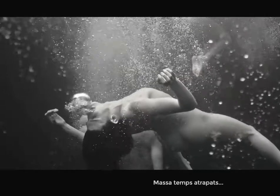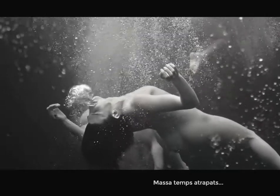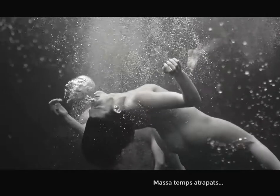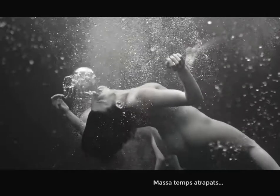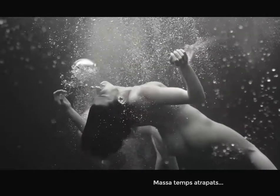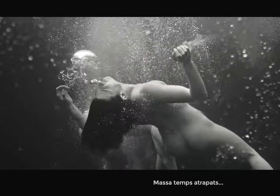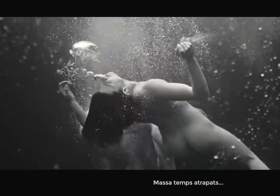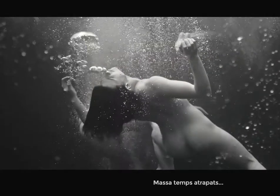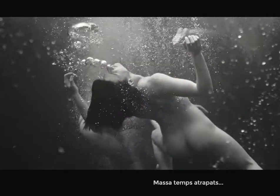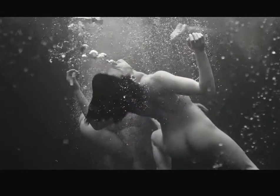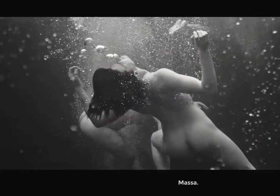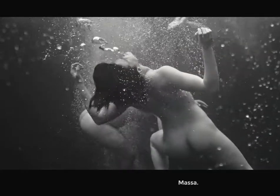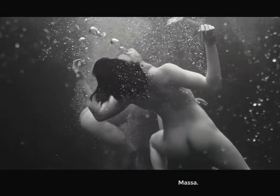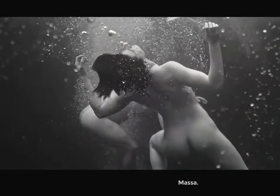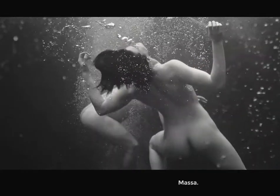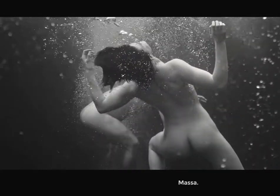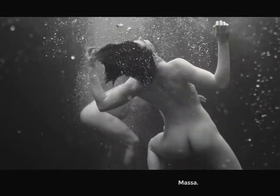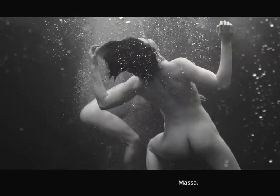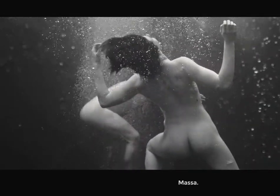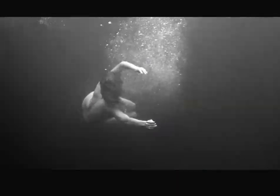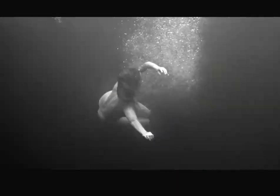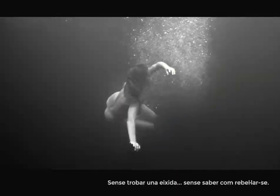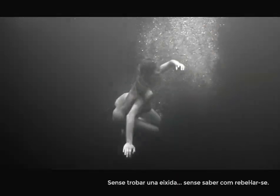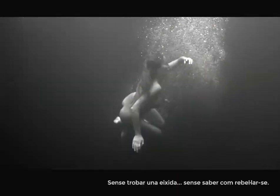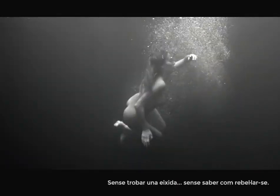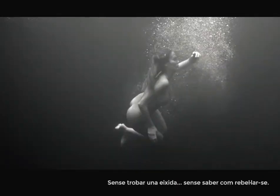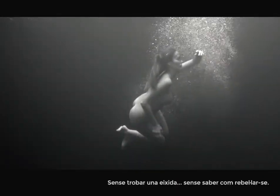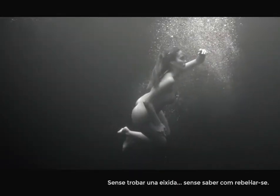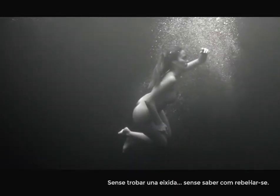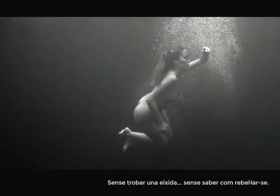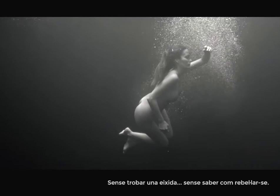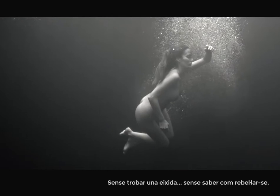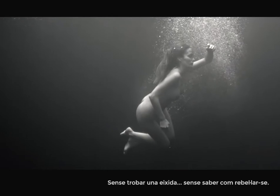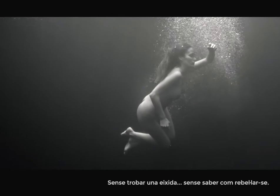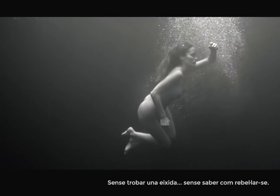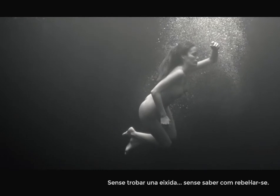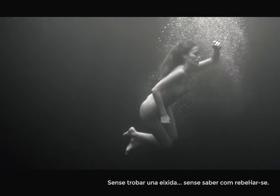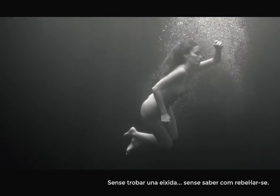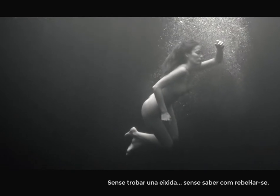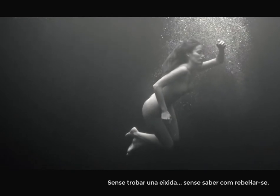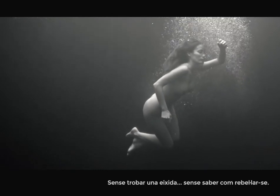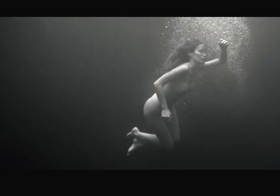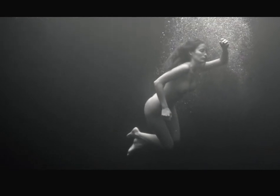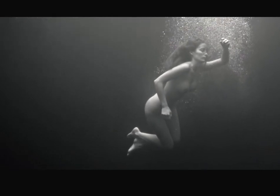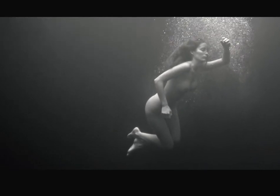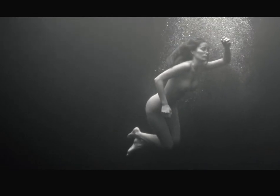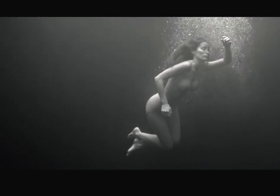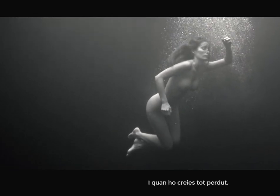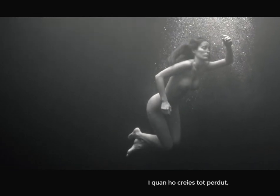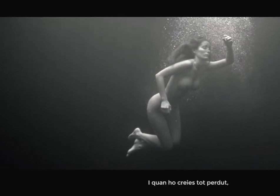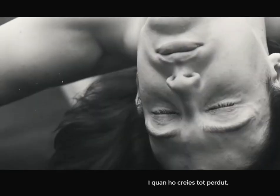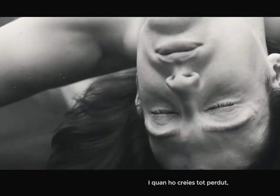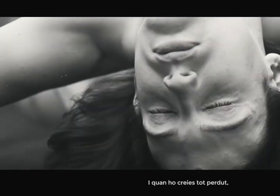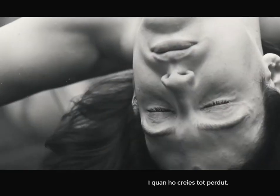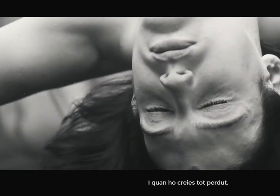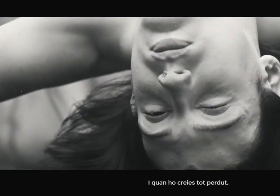Massa temps atrapats. Massa. Sense trobar una eixida. Sense saber com rebel·lar-se. I